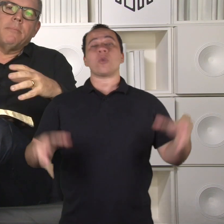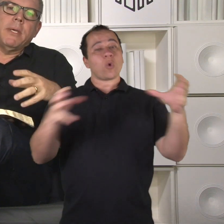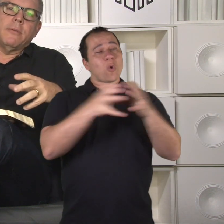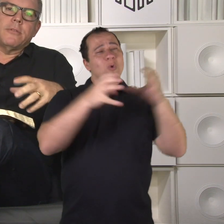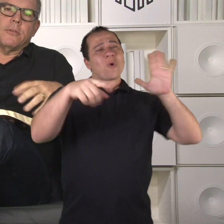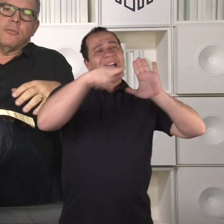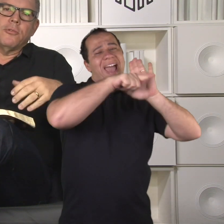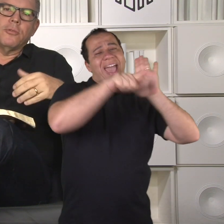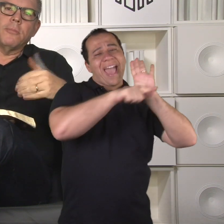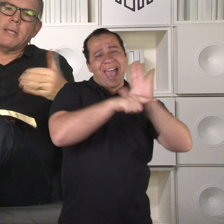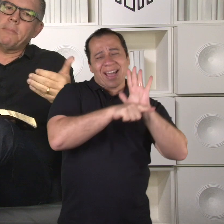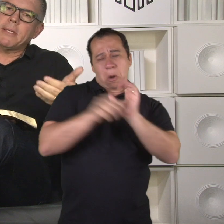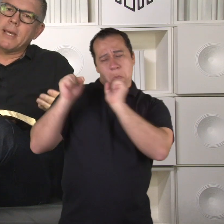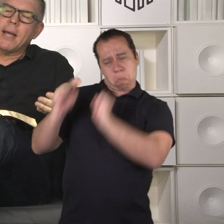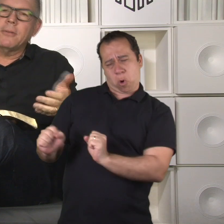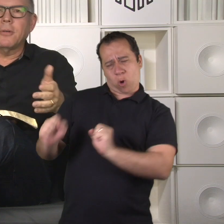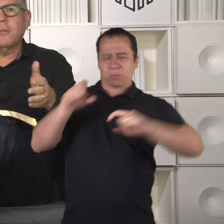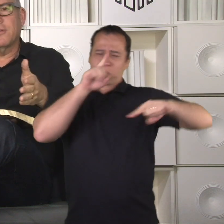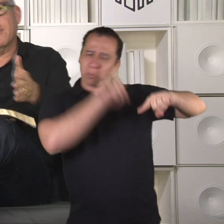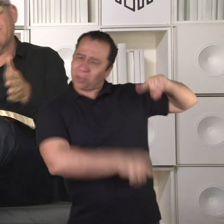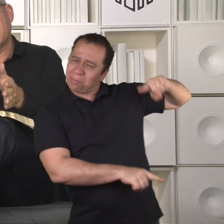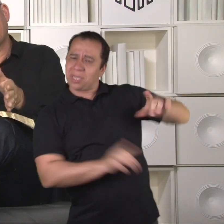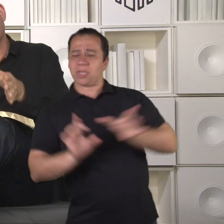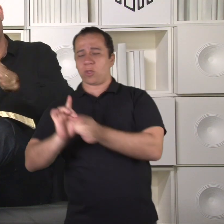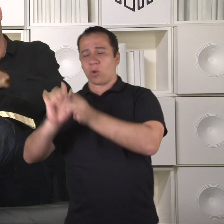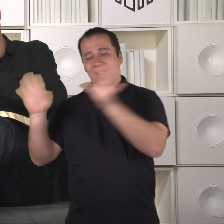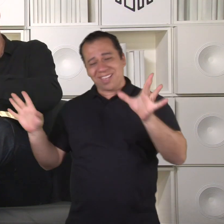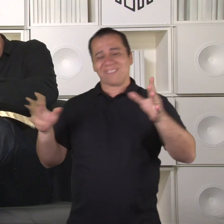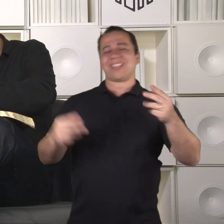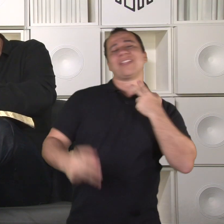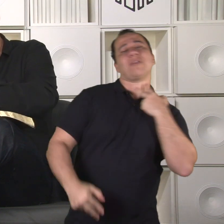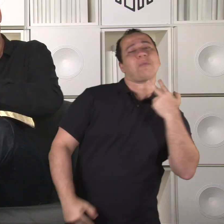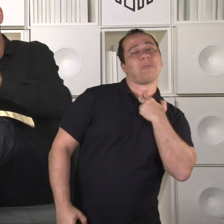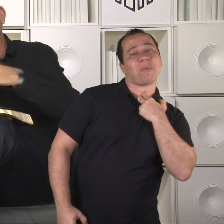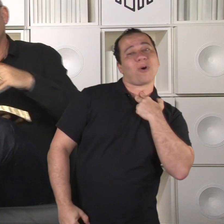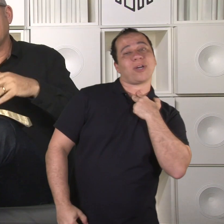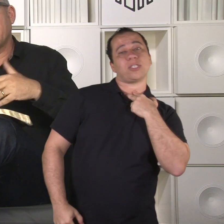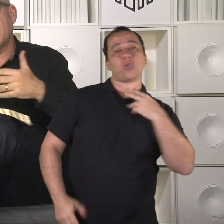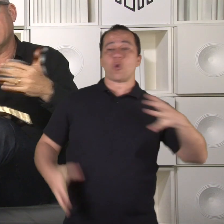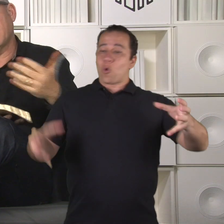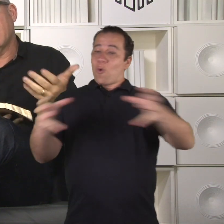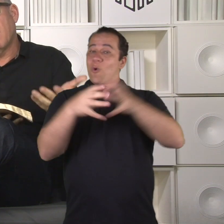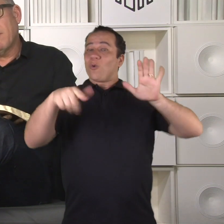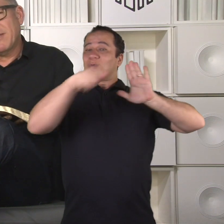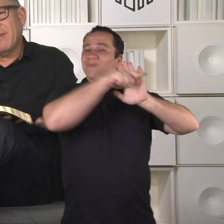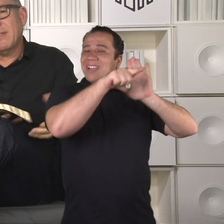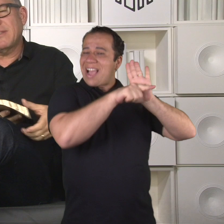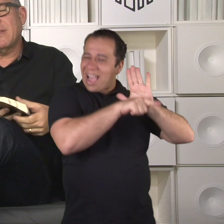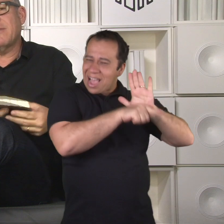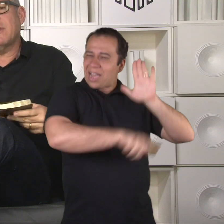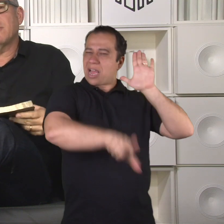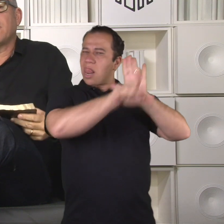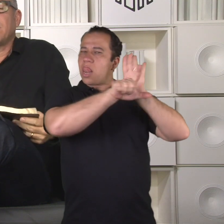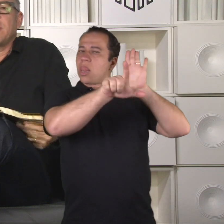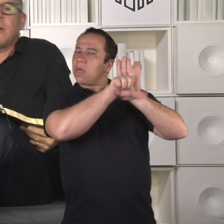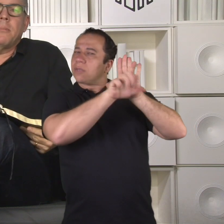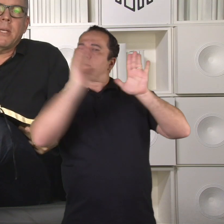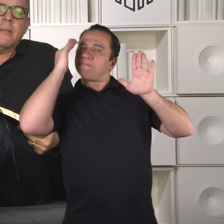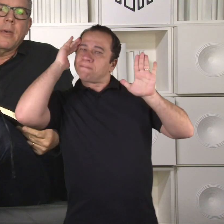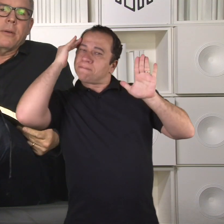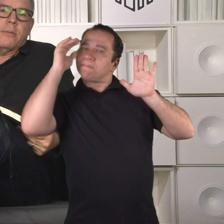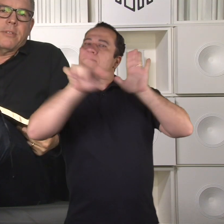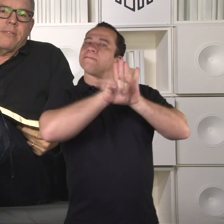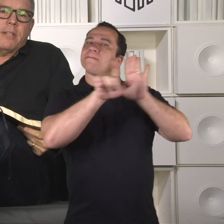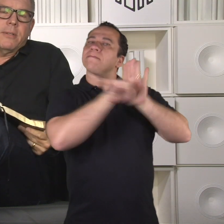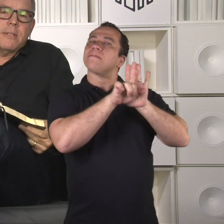Alguns rabinos tinham um jugo mais pesado, outros rabinos tinham um jugo menos pesado, alguns rabinos eram mais flexíveis, outros eram